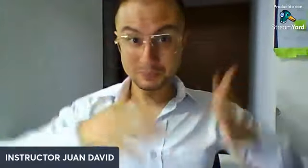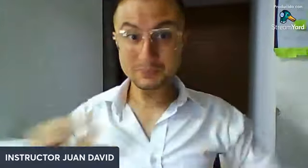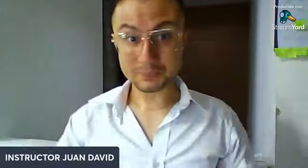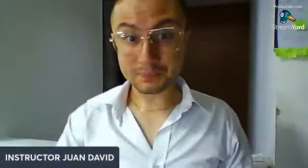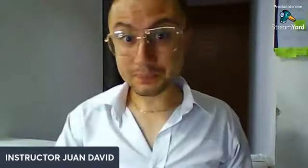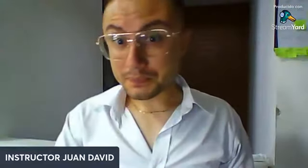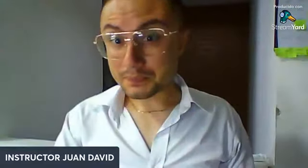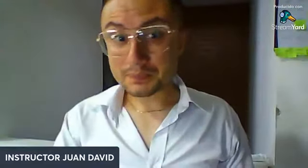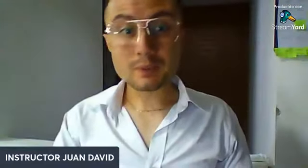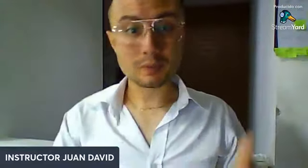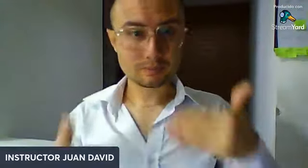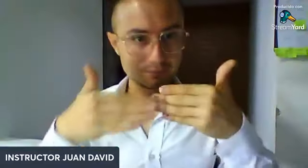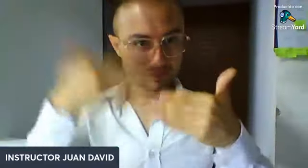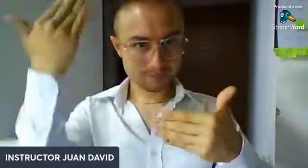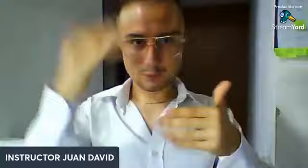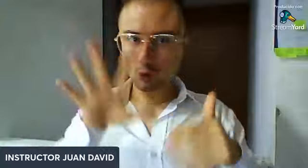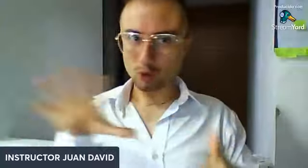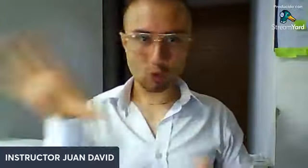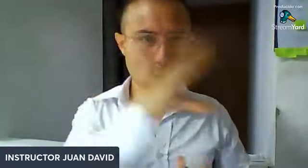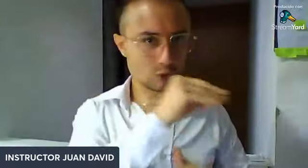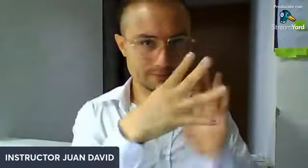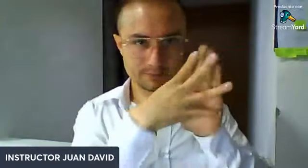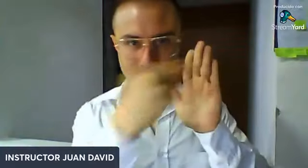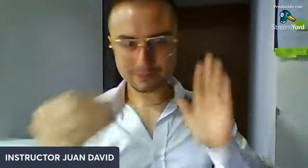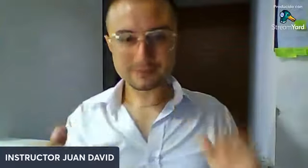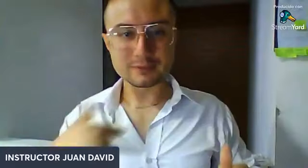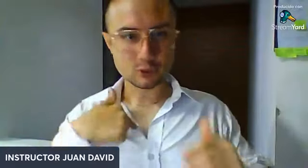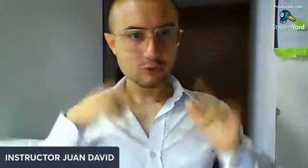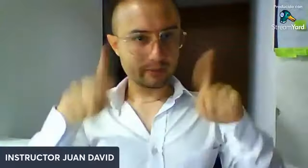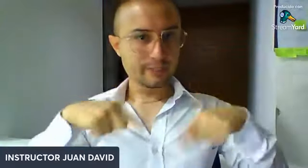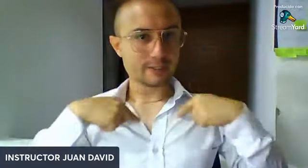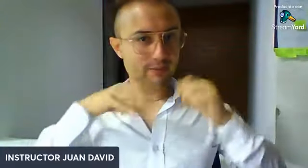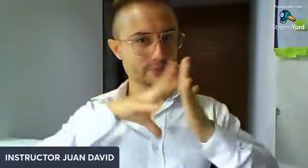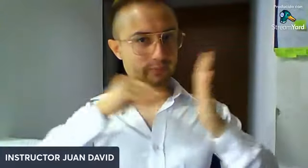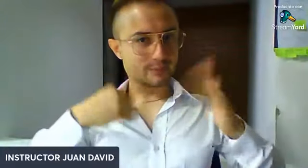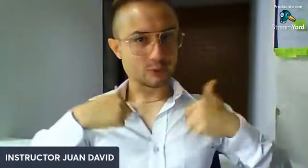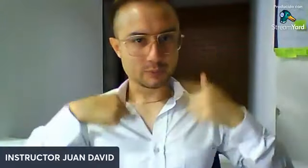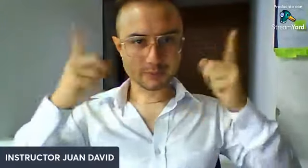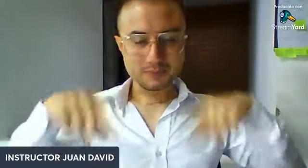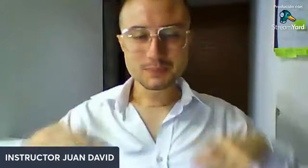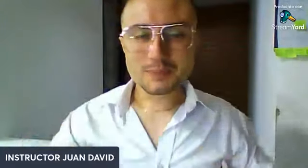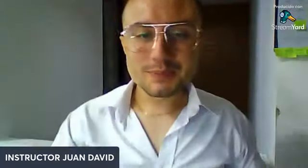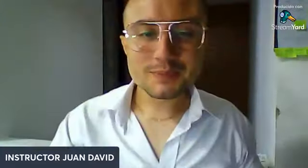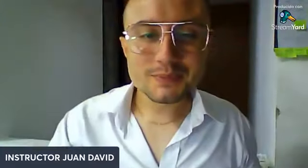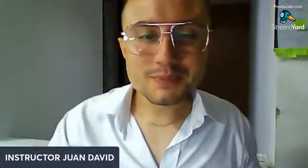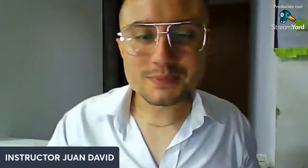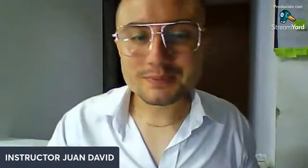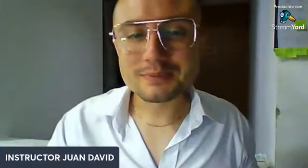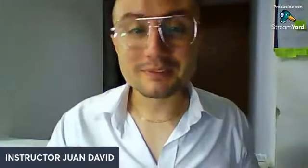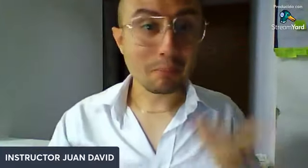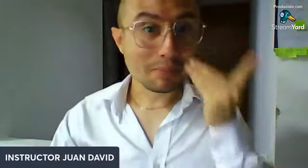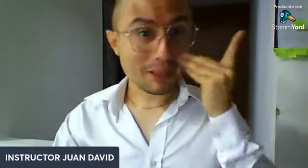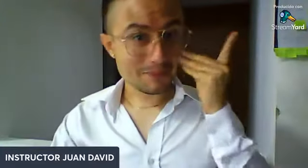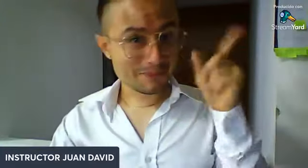al ritmo que lo hace la traductora. Y quiero que todos lo hagan. Yo también lo voy a hacer.